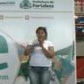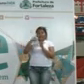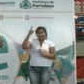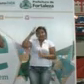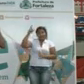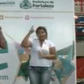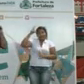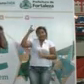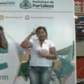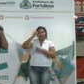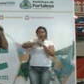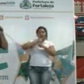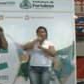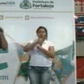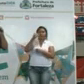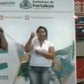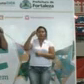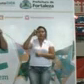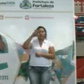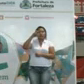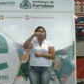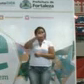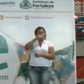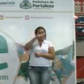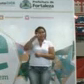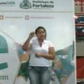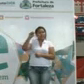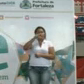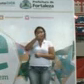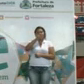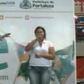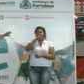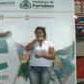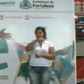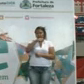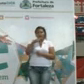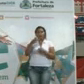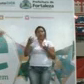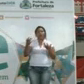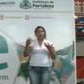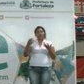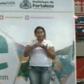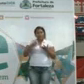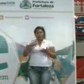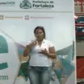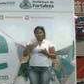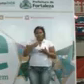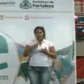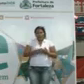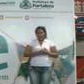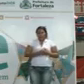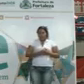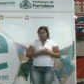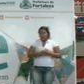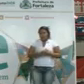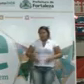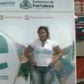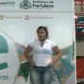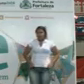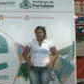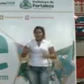em 1857, As Flores do Mal. E As Flores do Mal, imediatamente o livro é proibido. Mas no final do